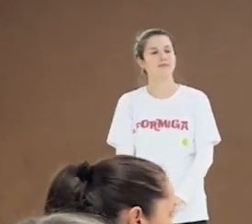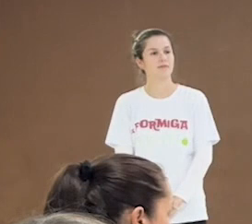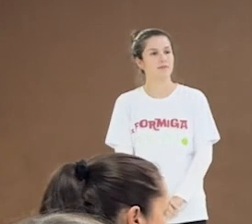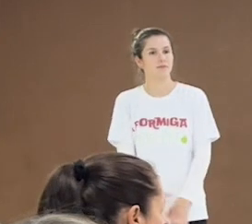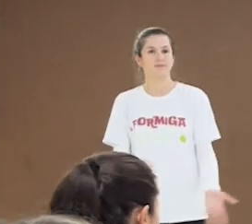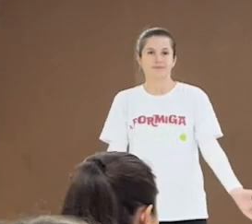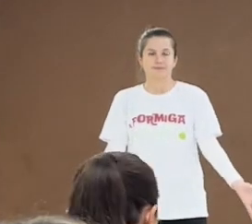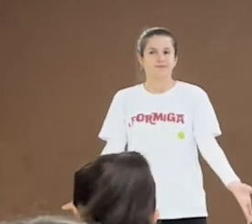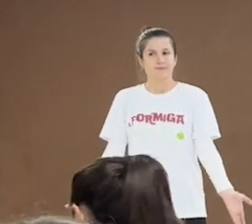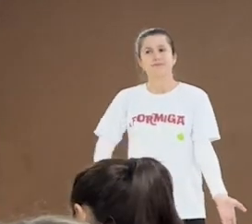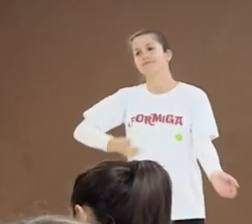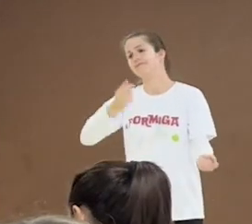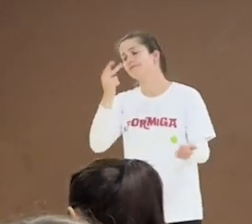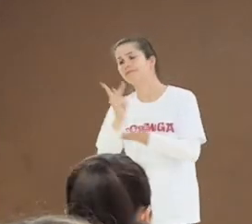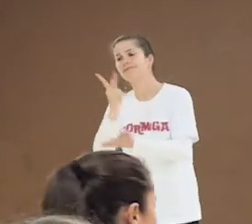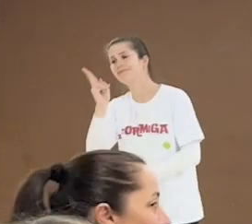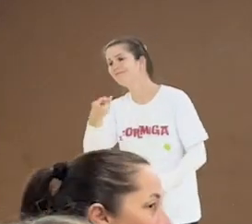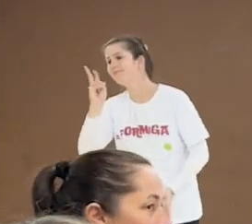Não! Pois é!